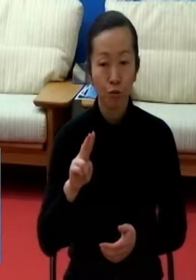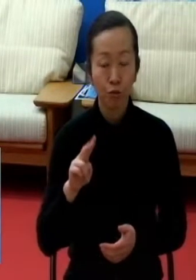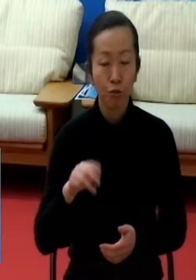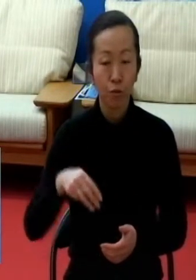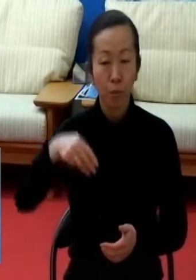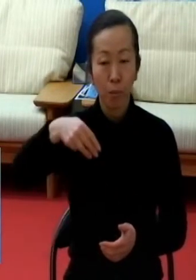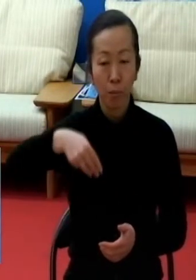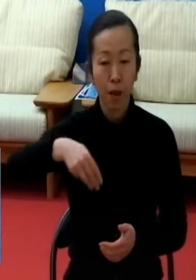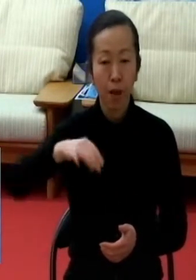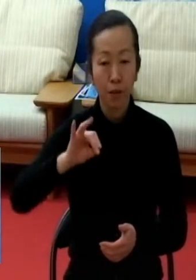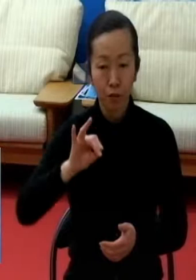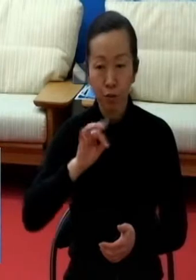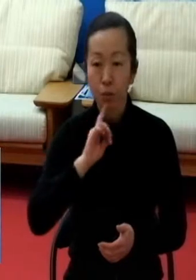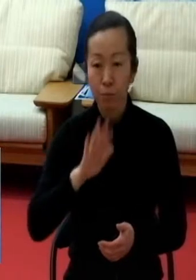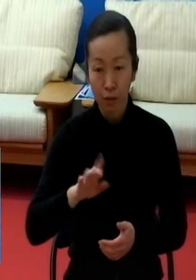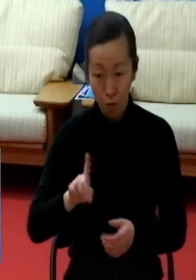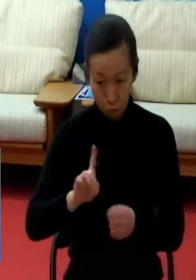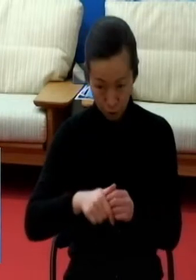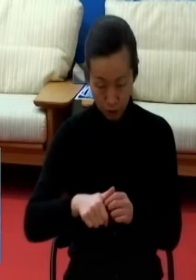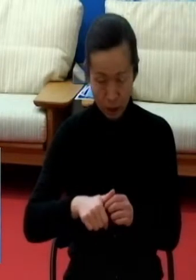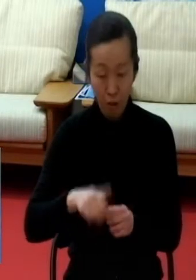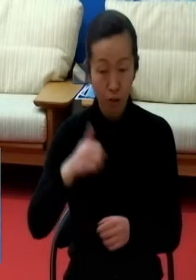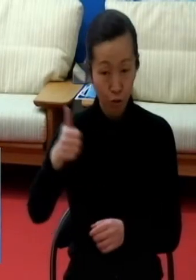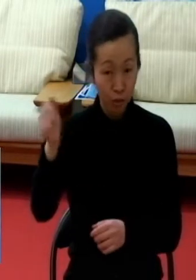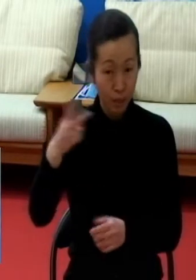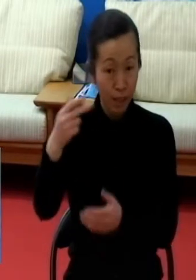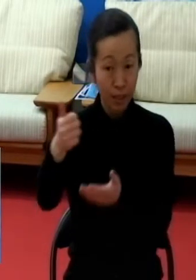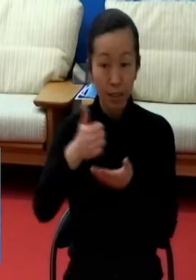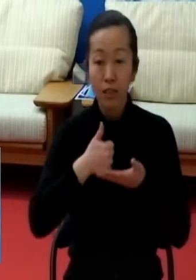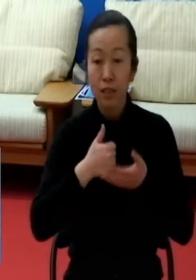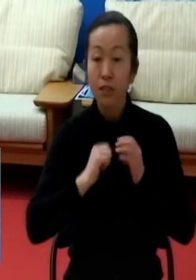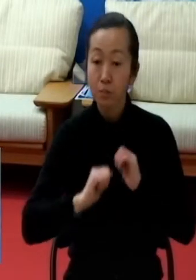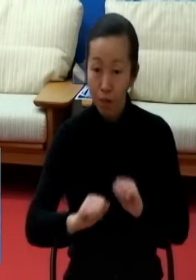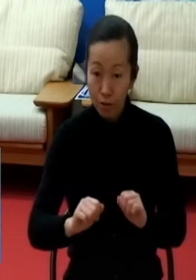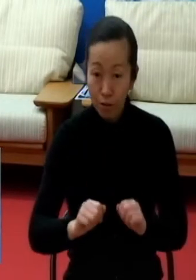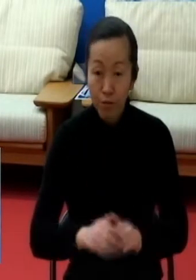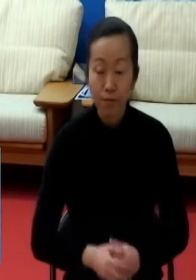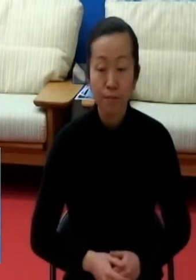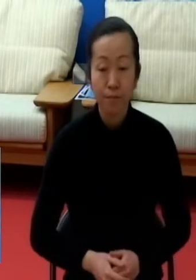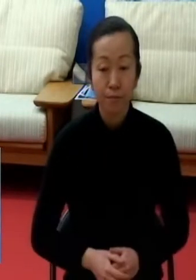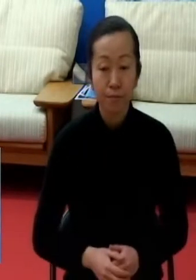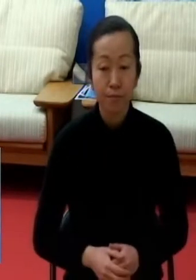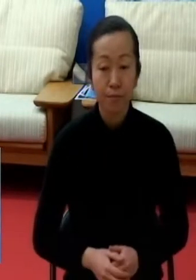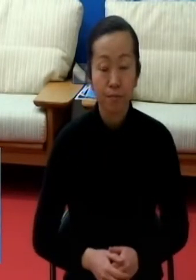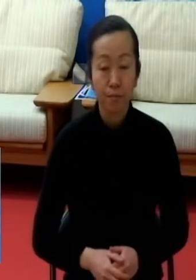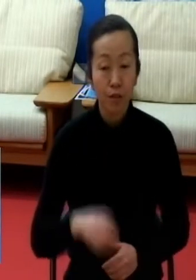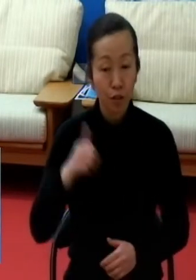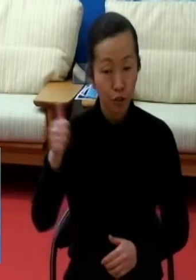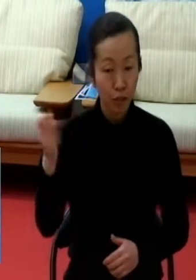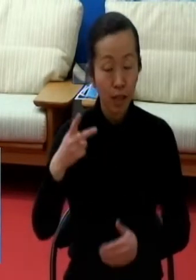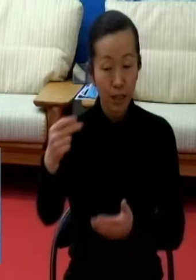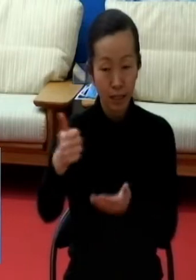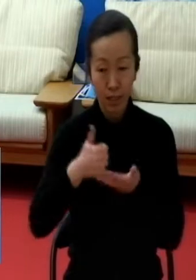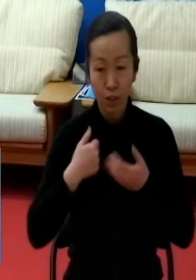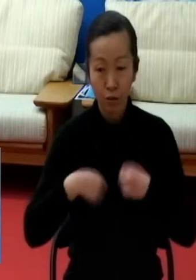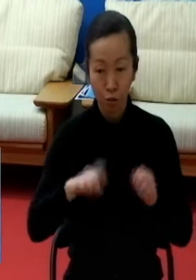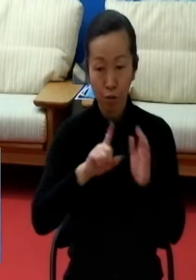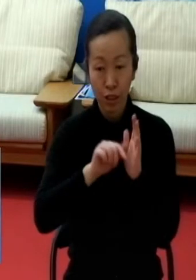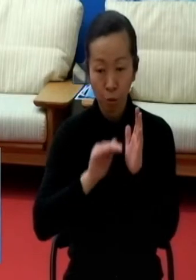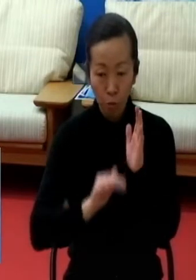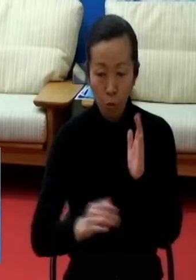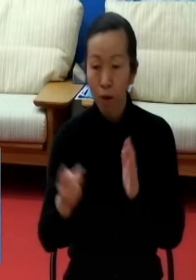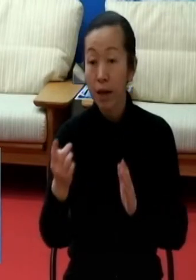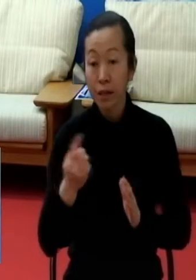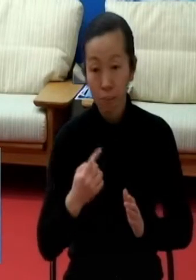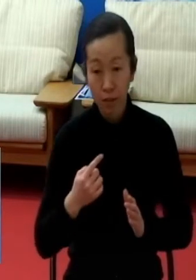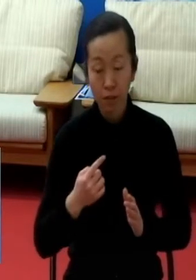さる。 자, 그 시간표예요. その時刻表。 하나님의 시간은 우리의 시간과 다르다. 神様の時間は私た